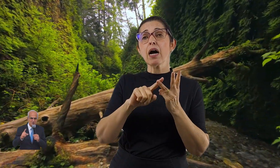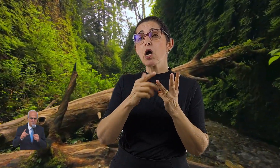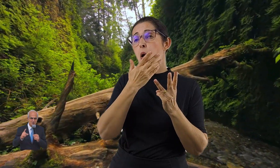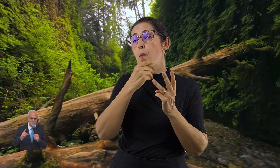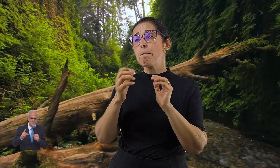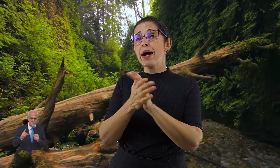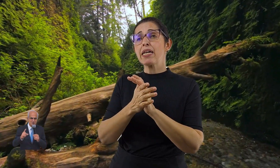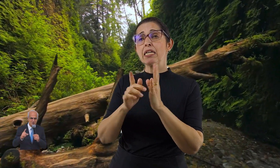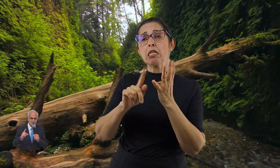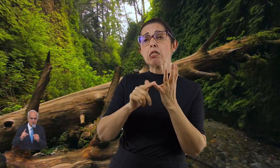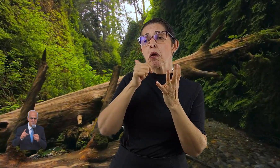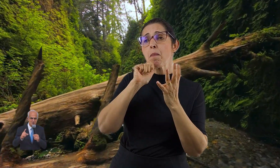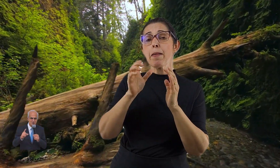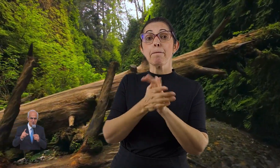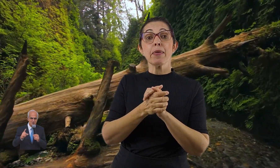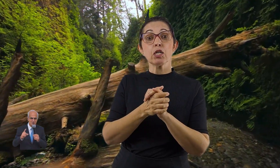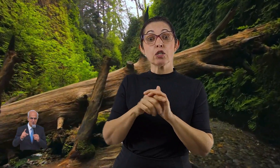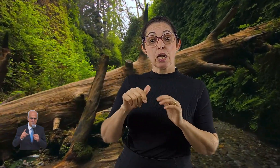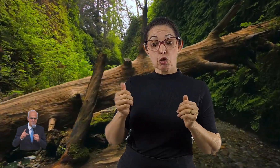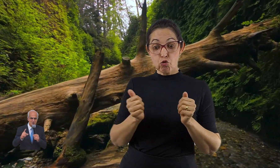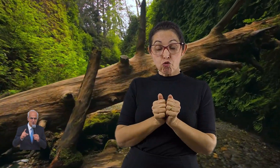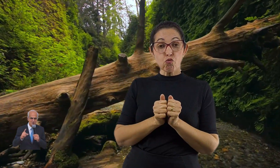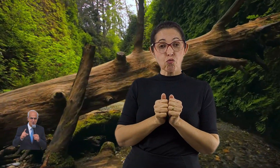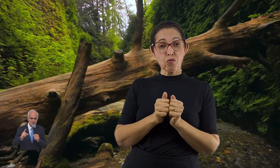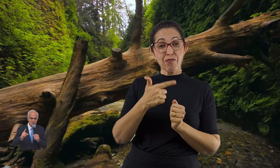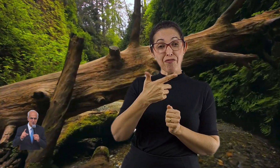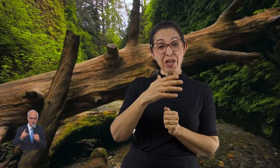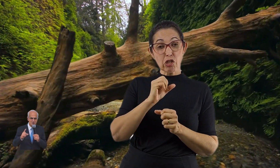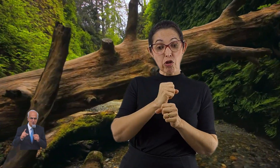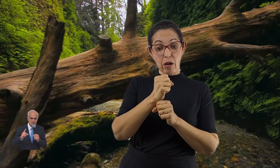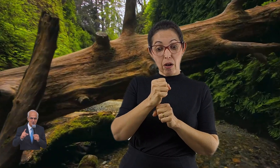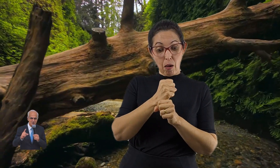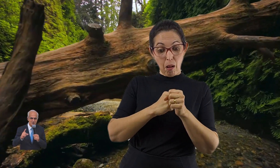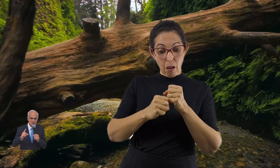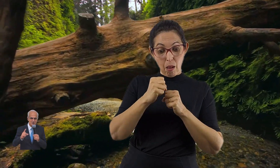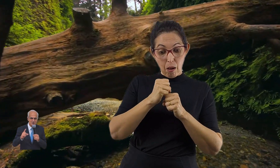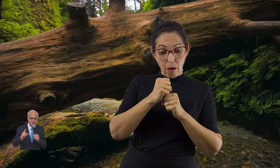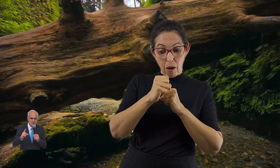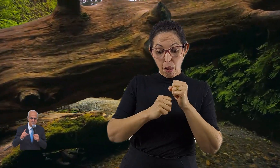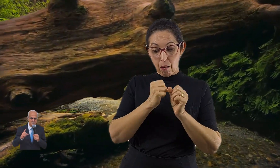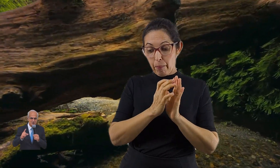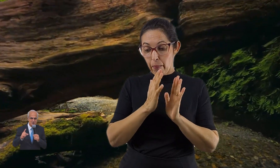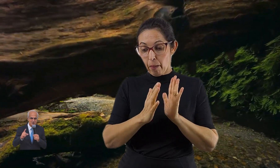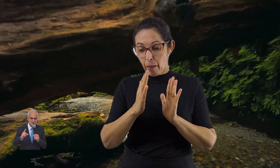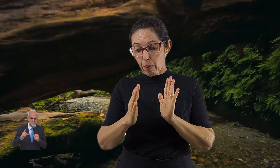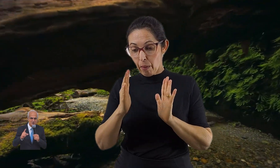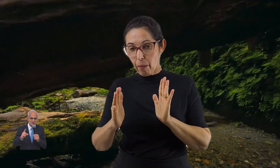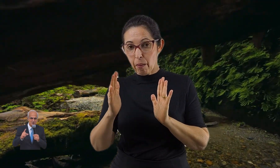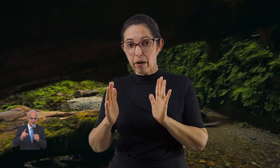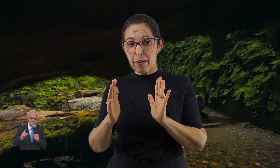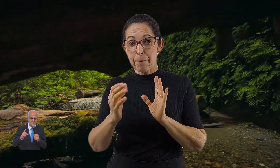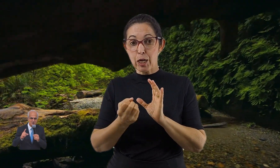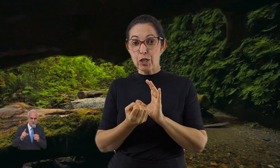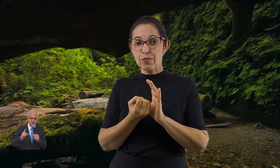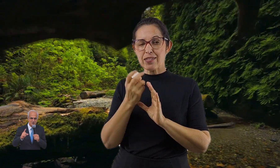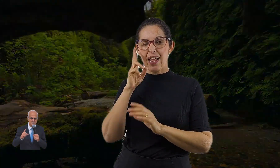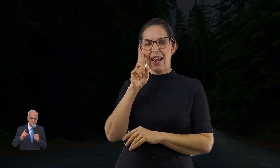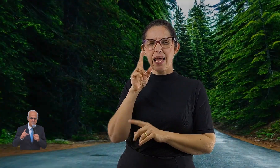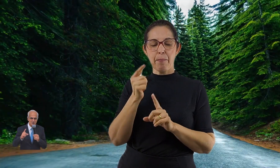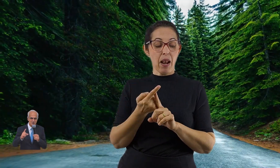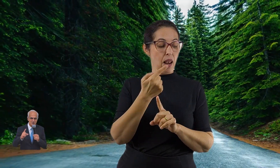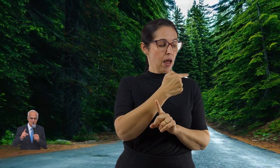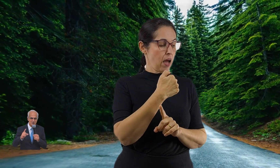Vive 20 anos juntos. 30 anos se passaram. Mas um dia surge a mágoa, né? Nunca esqueci o que você me